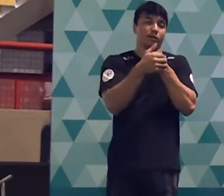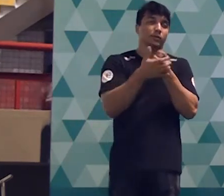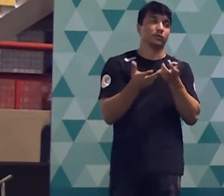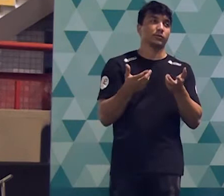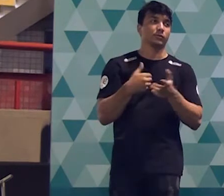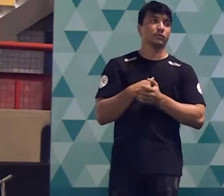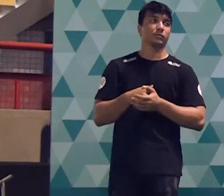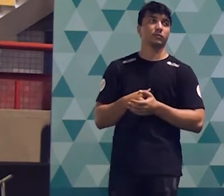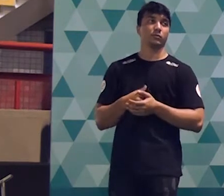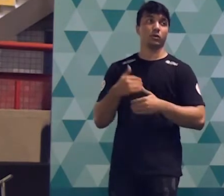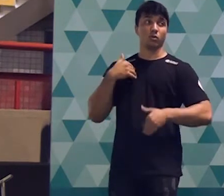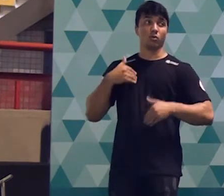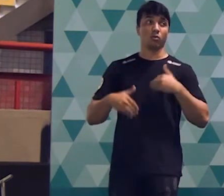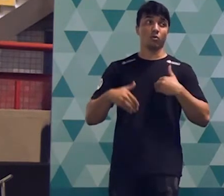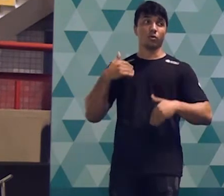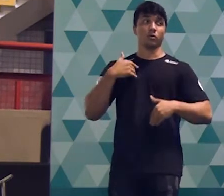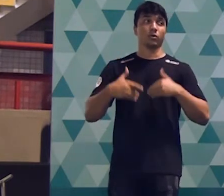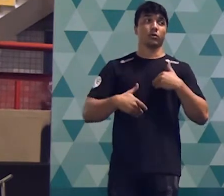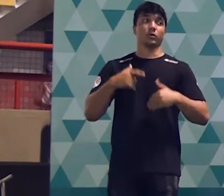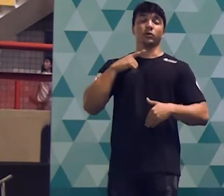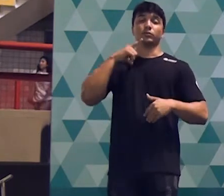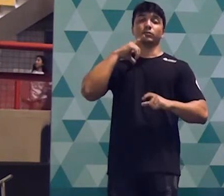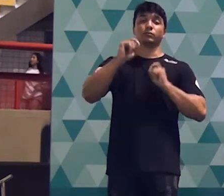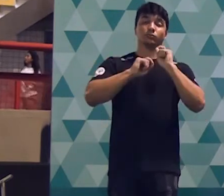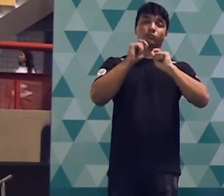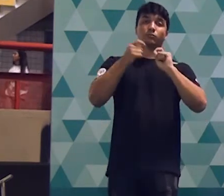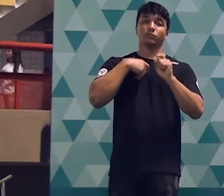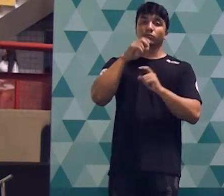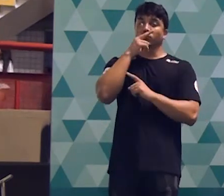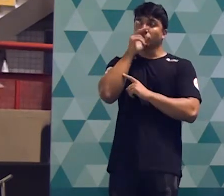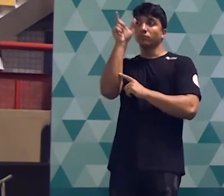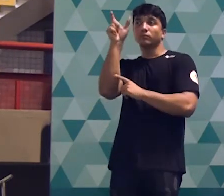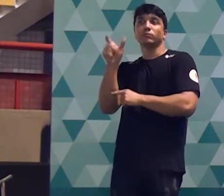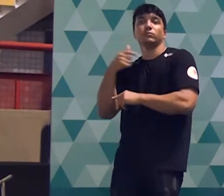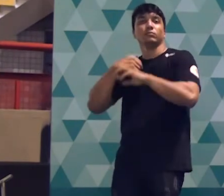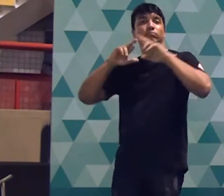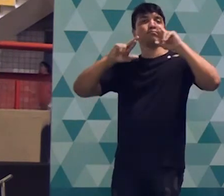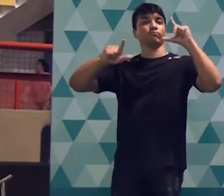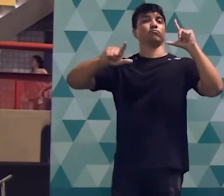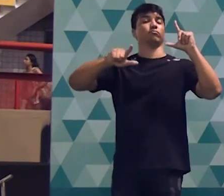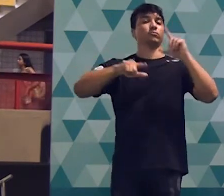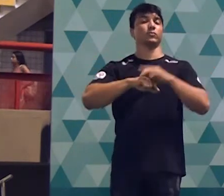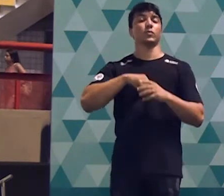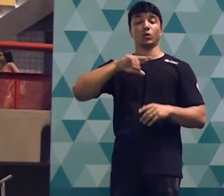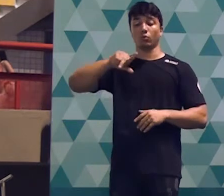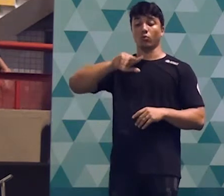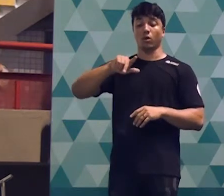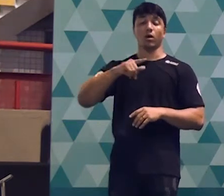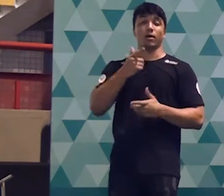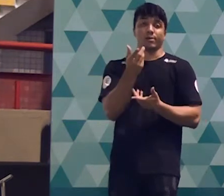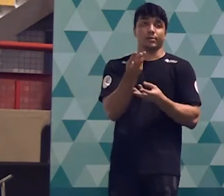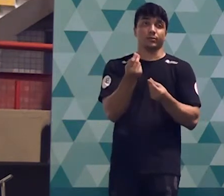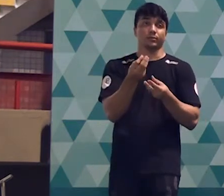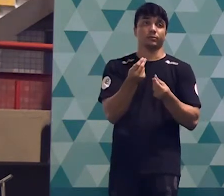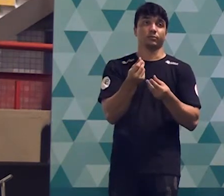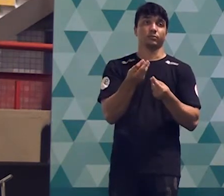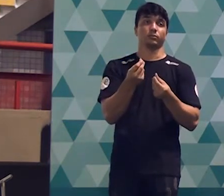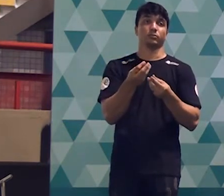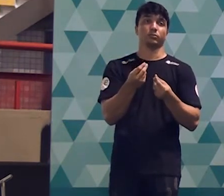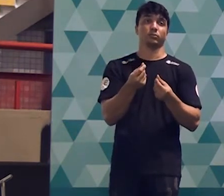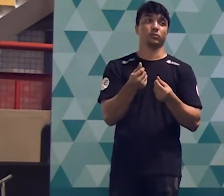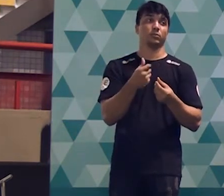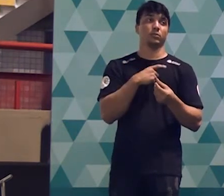o corpo da gente passou a ter uma visão distorcida. Não é que você, assim,